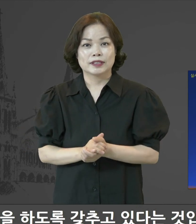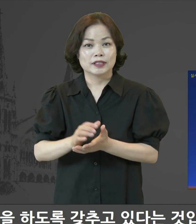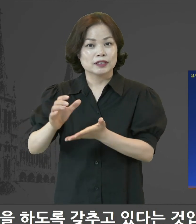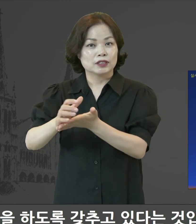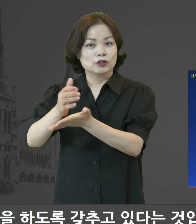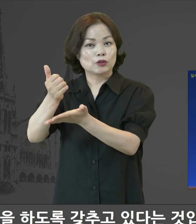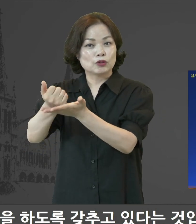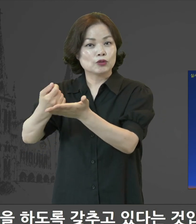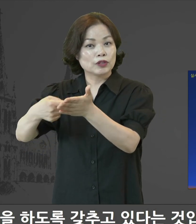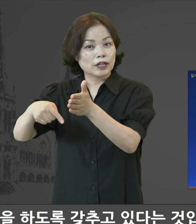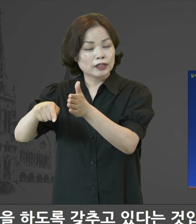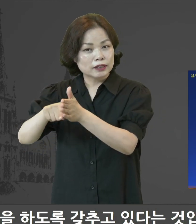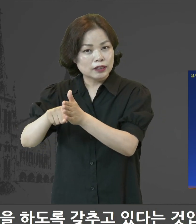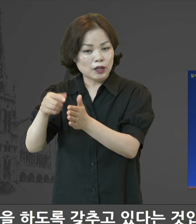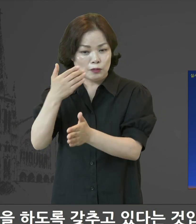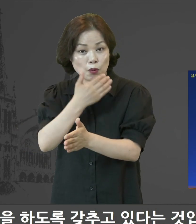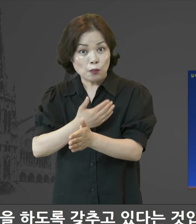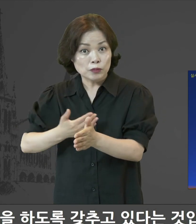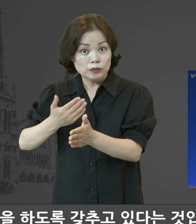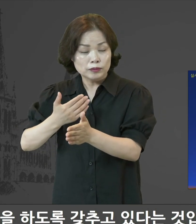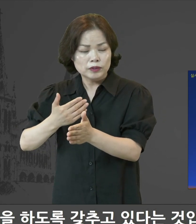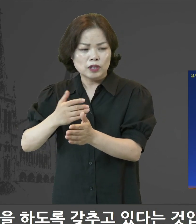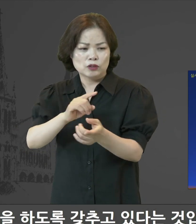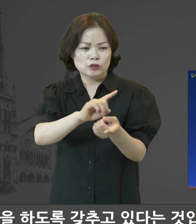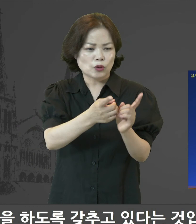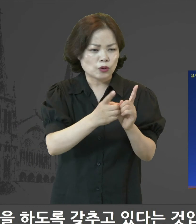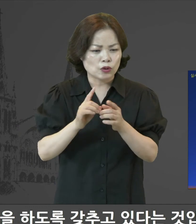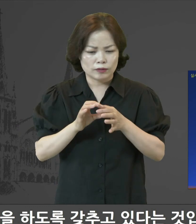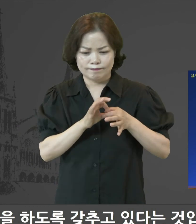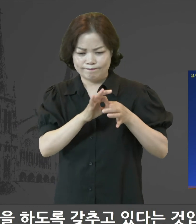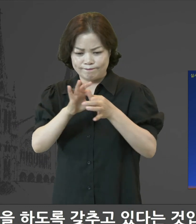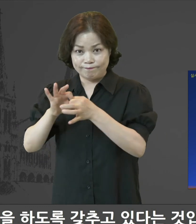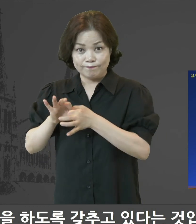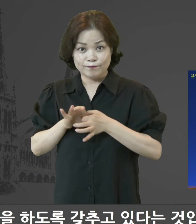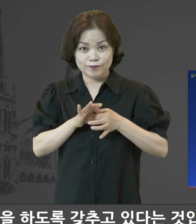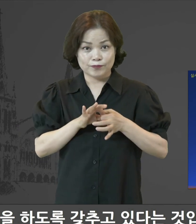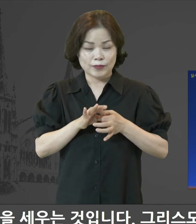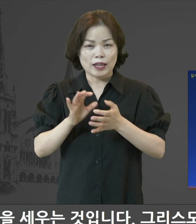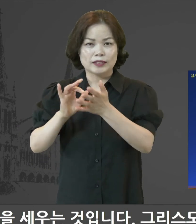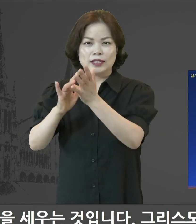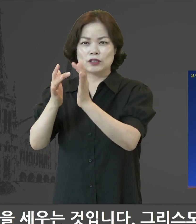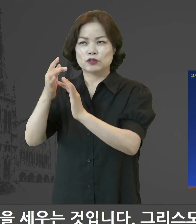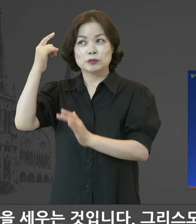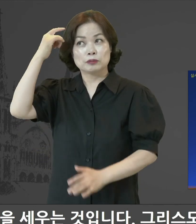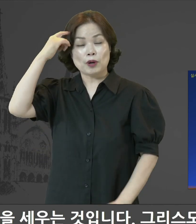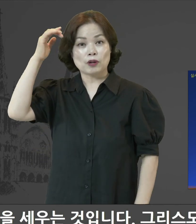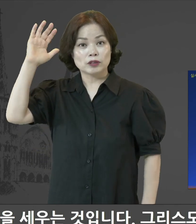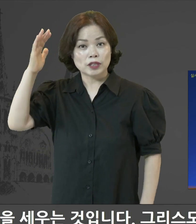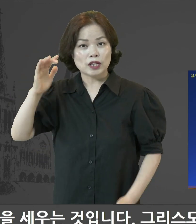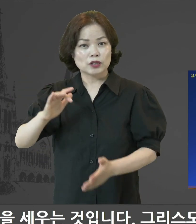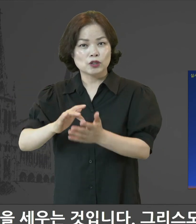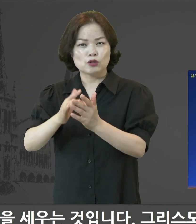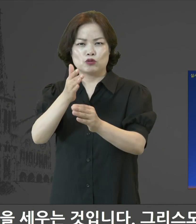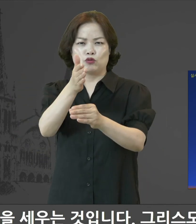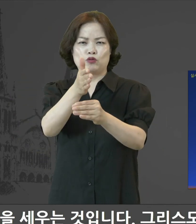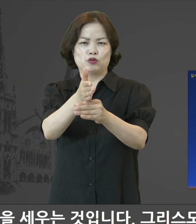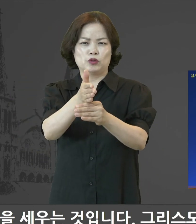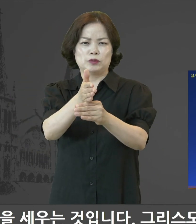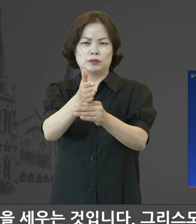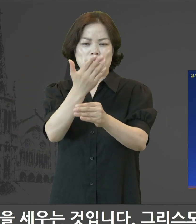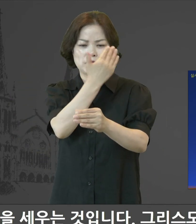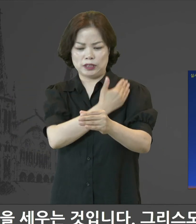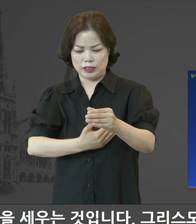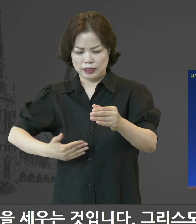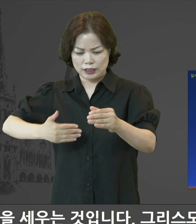그리스도의 몸은 서로 연결되면서 예수님이 머리가 되고 예수님이 중심이 된 그 지체